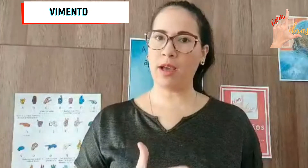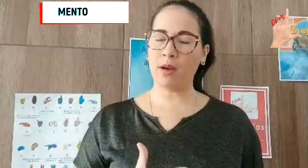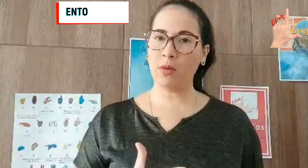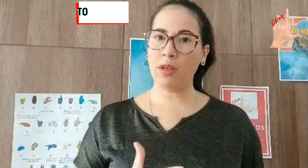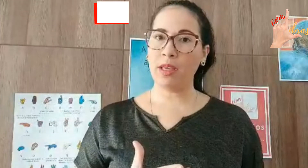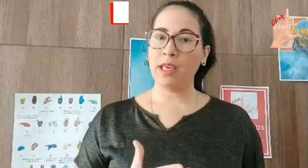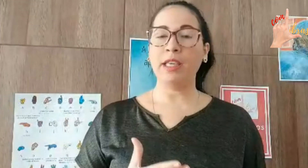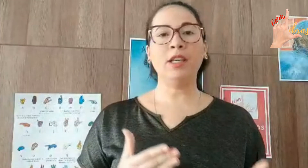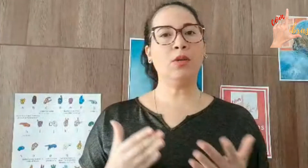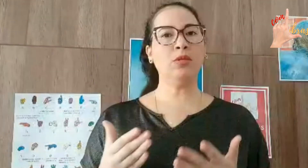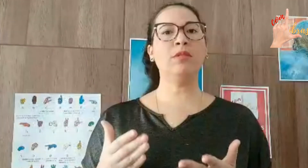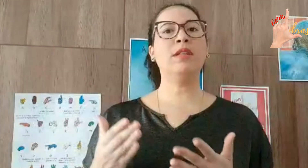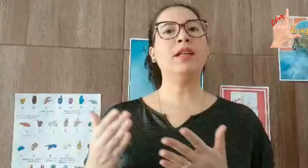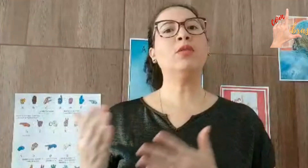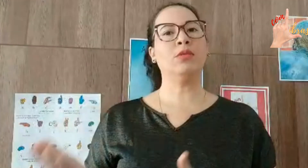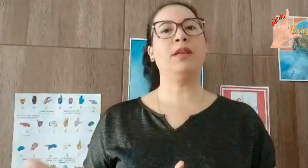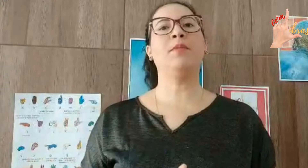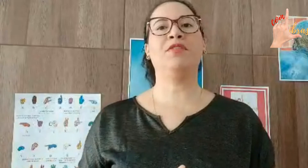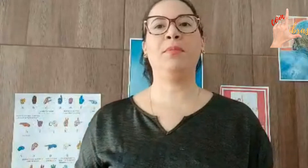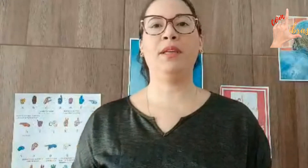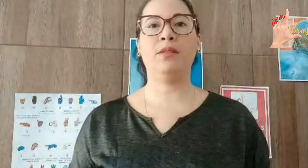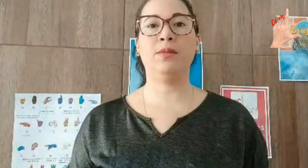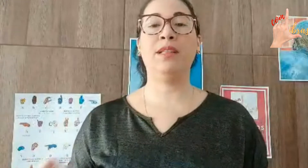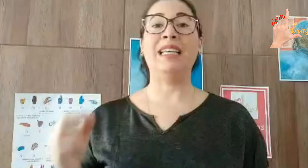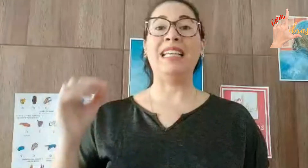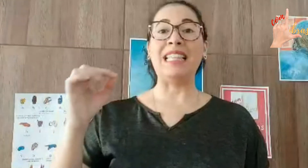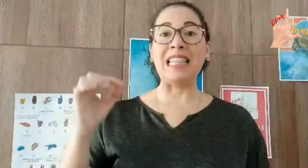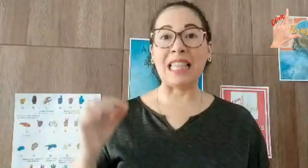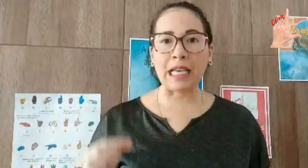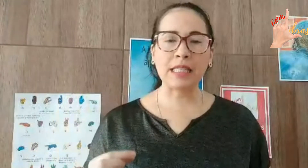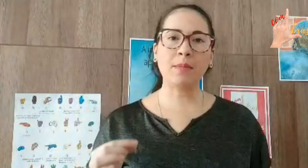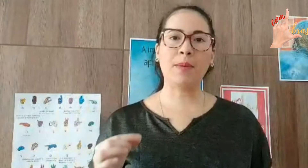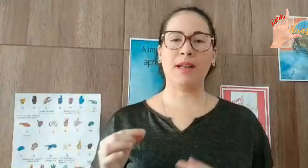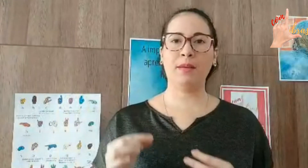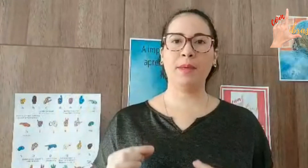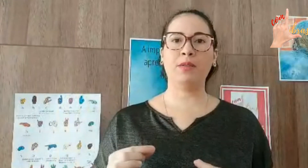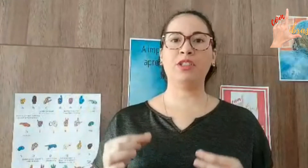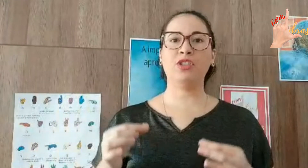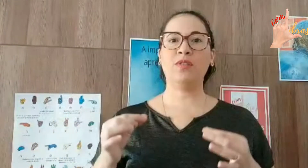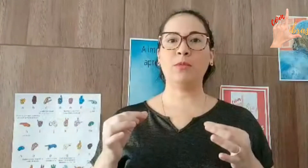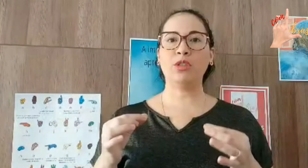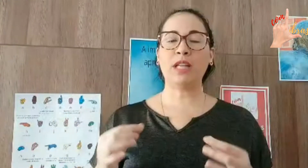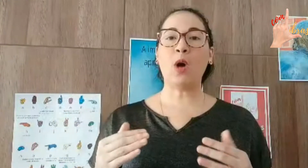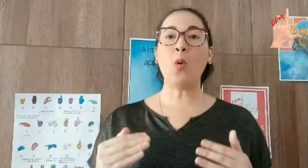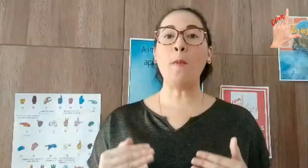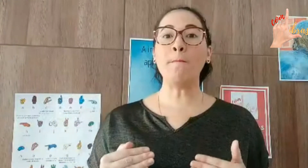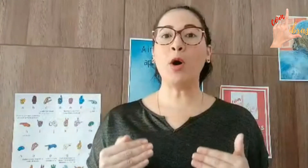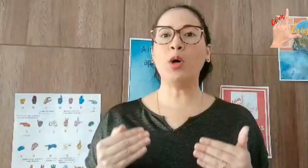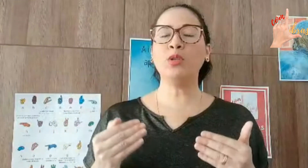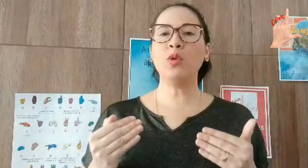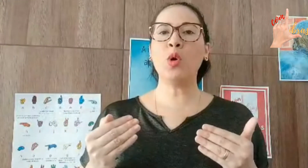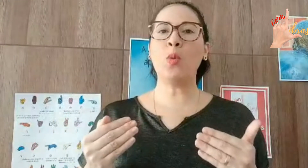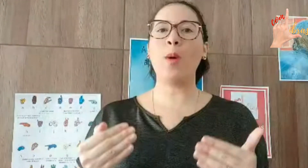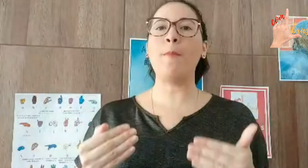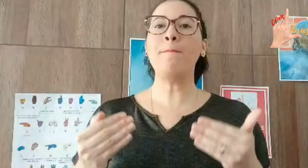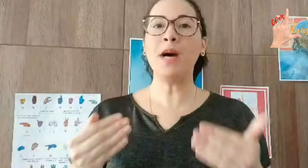local, em outros ele contém movimento. Nesse parâmetro a gente vai mostrar o modo como a